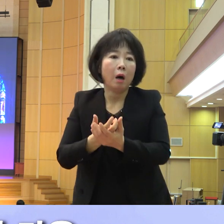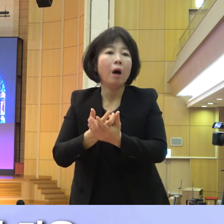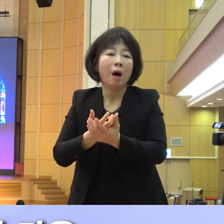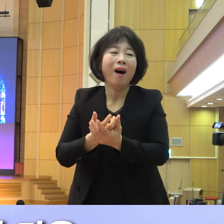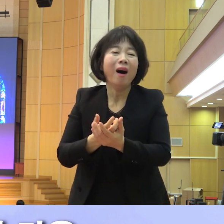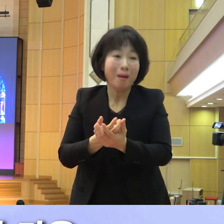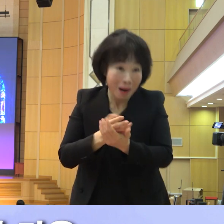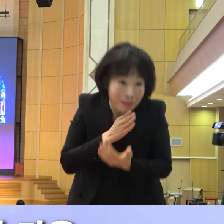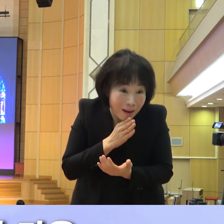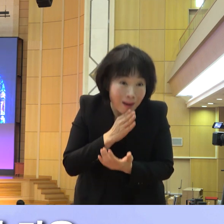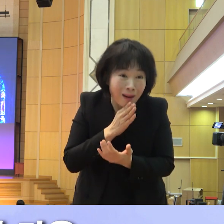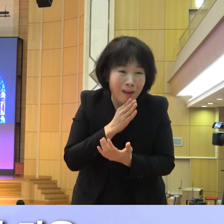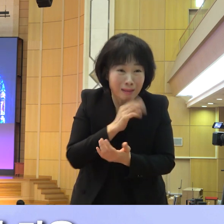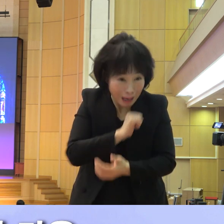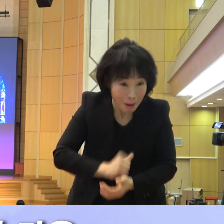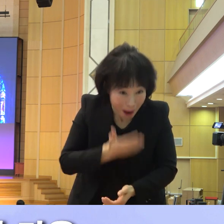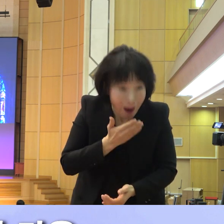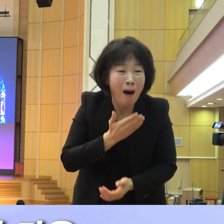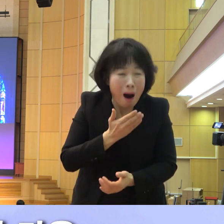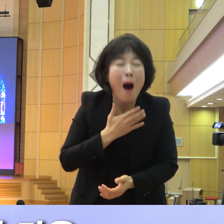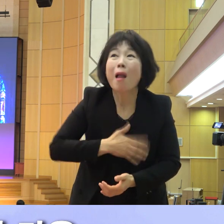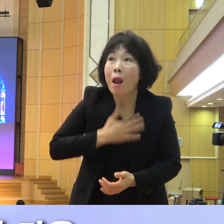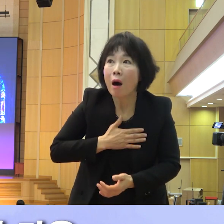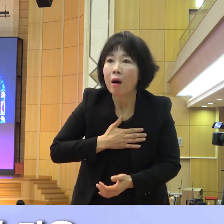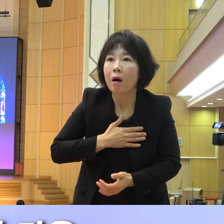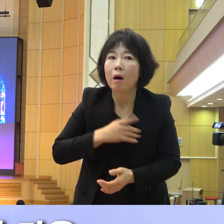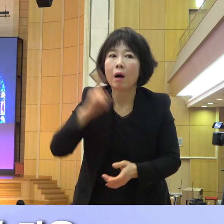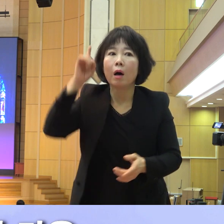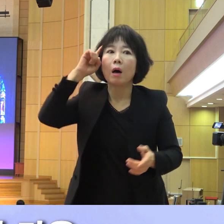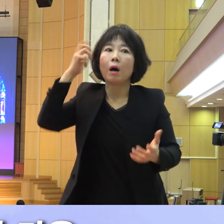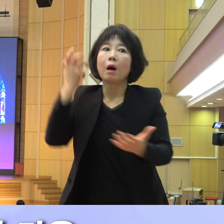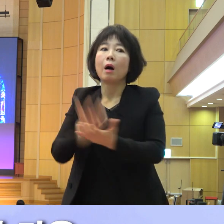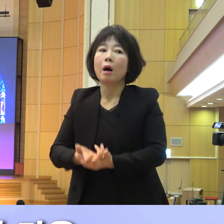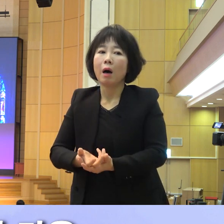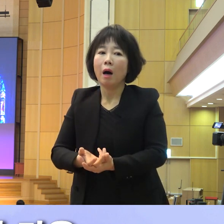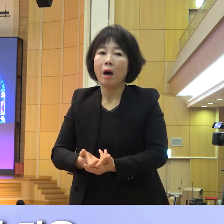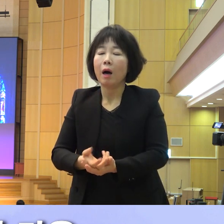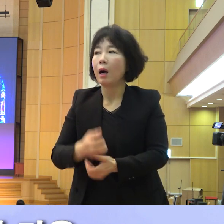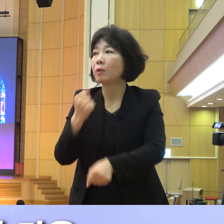옆구리에 찬 칼을 뽑아서 아들 목을 베려고